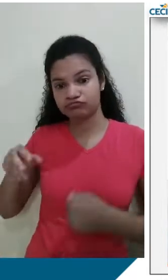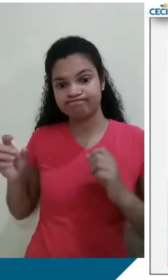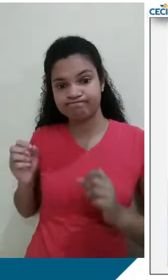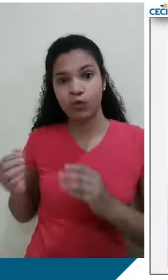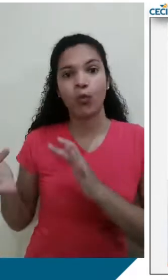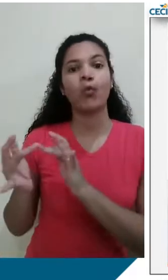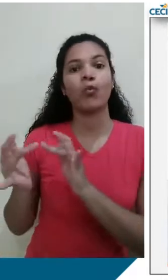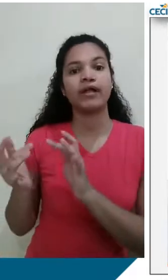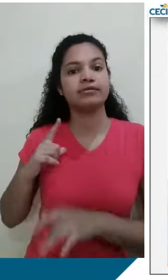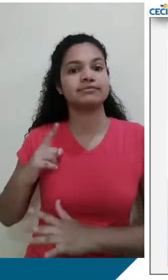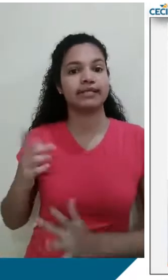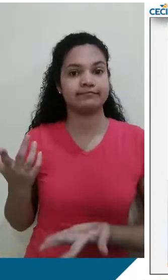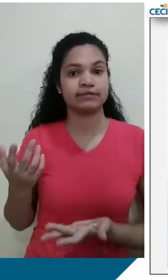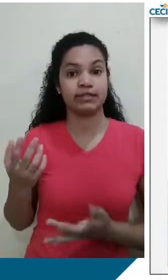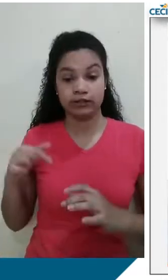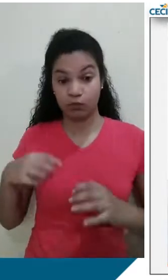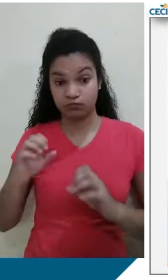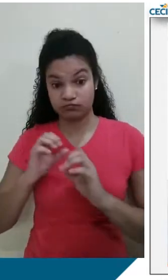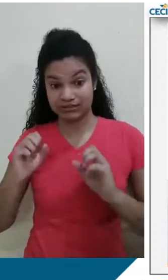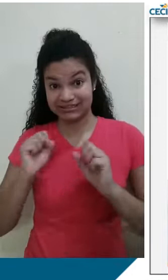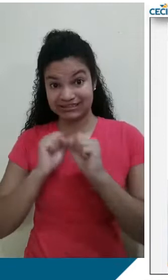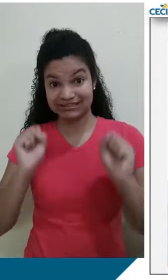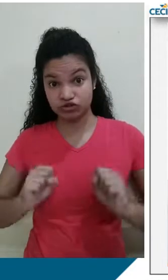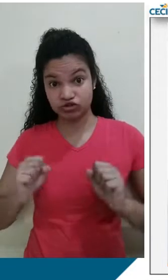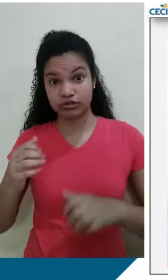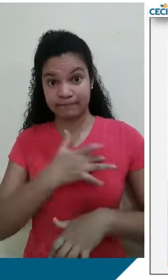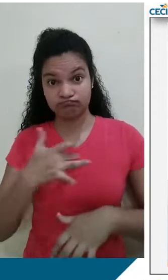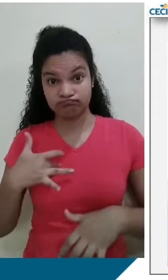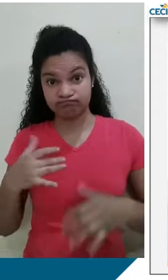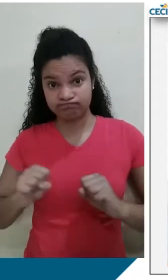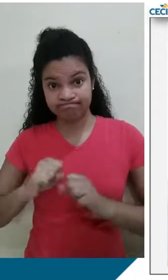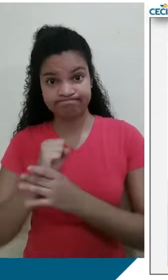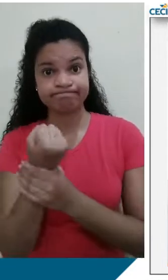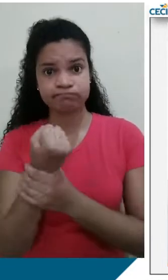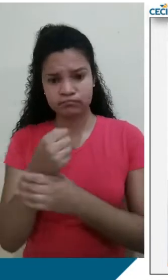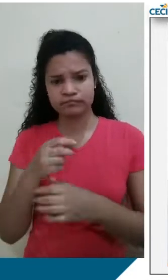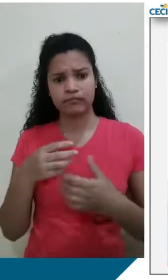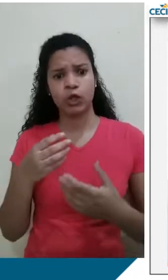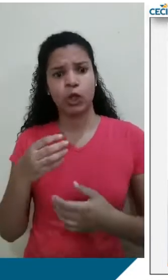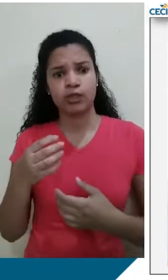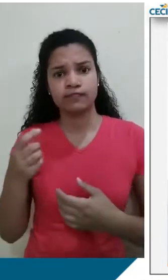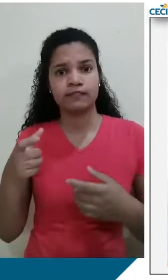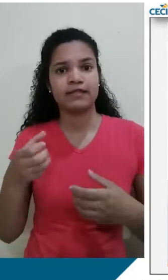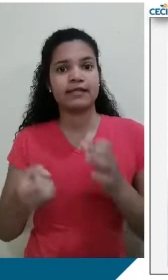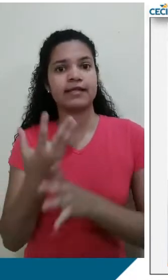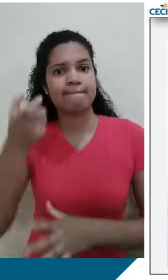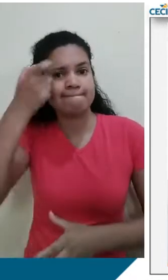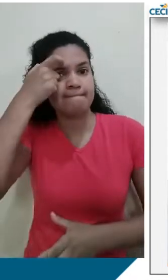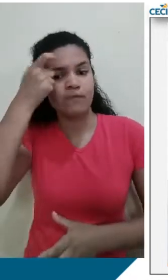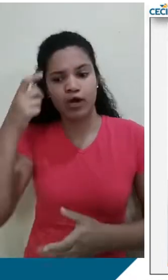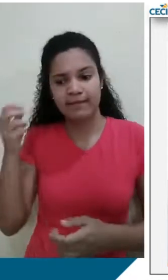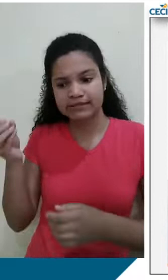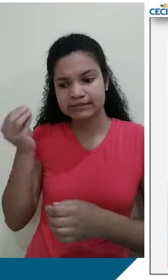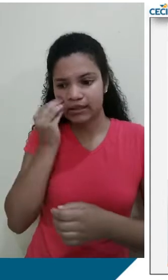sistema imunológico seja ativado e crie uma memória imunológica contra aquele determinado agente causador de